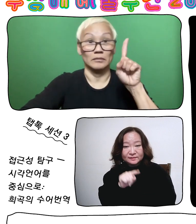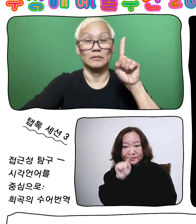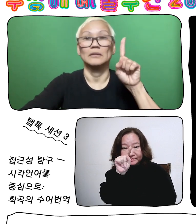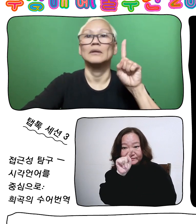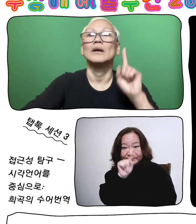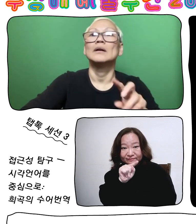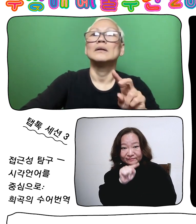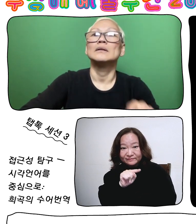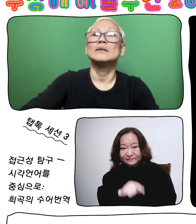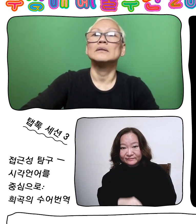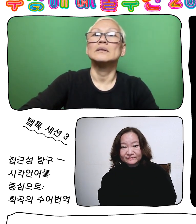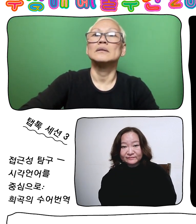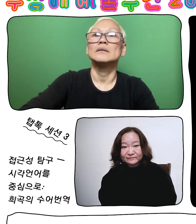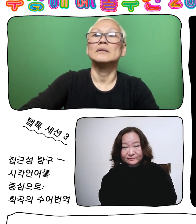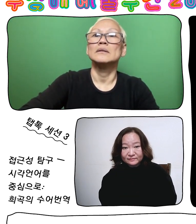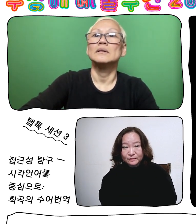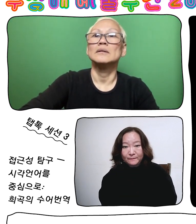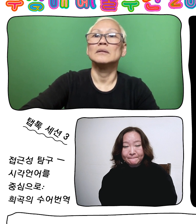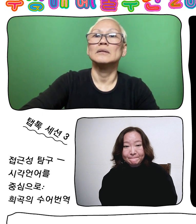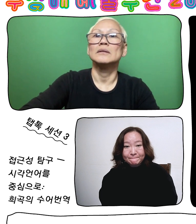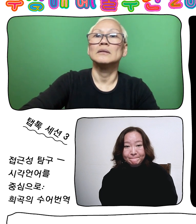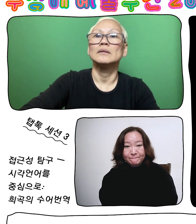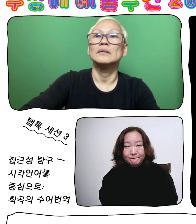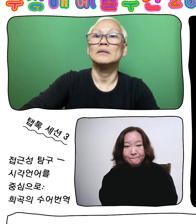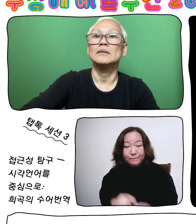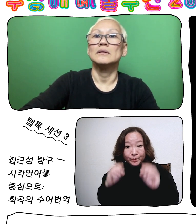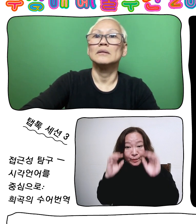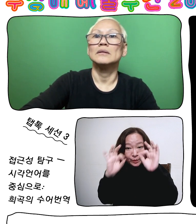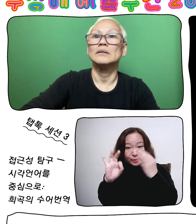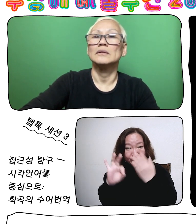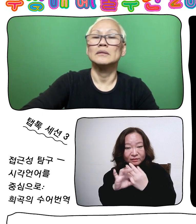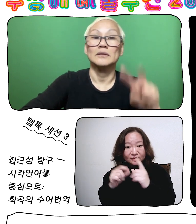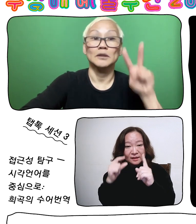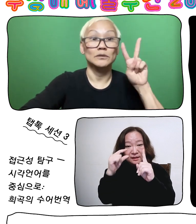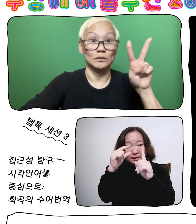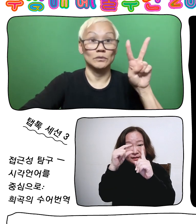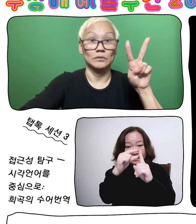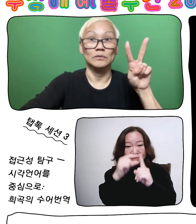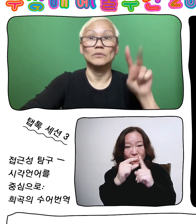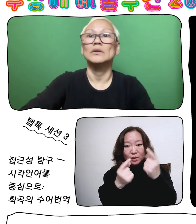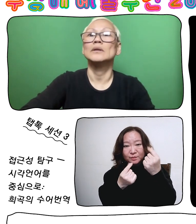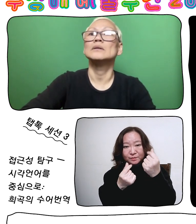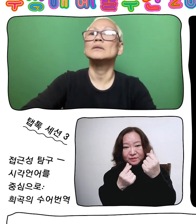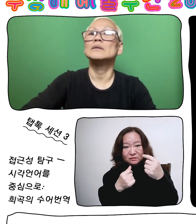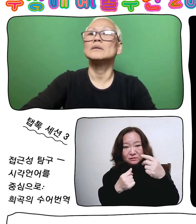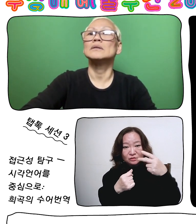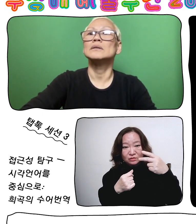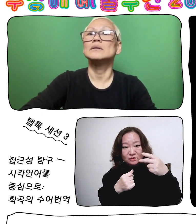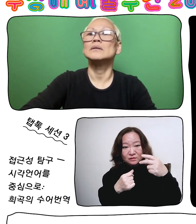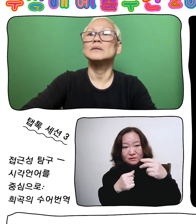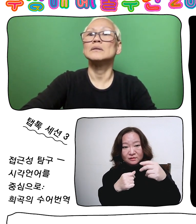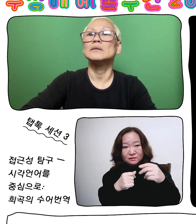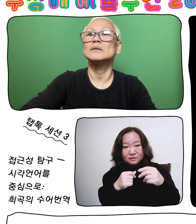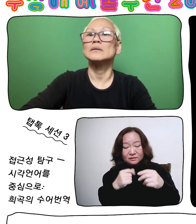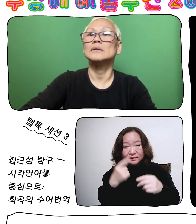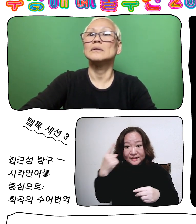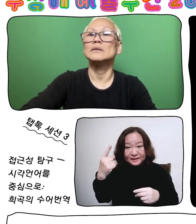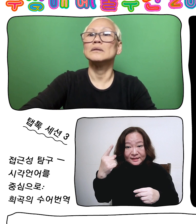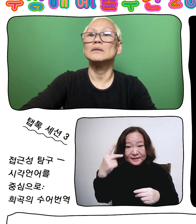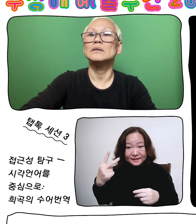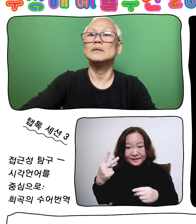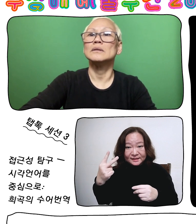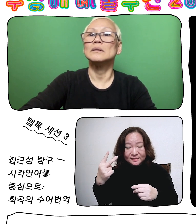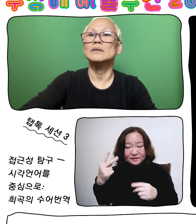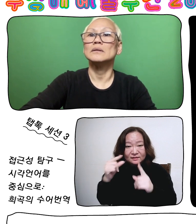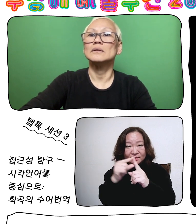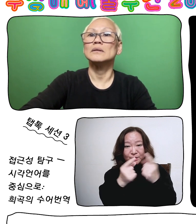여기서는 1, 3, 5, 7, 9, 11행, 그리고 13, 14행의 단어가 운율을 형성하고